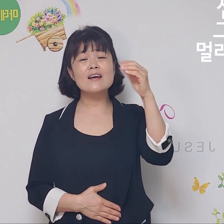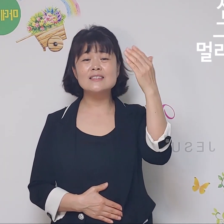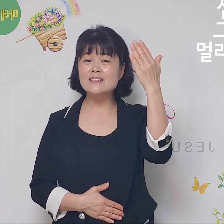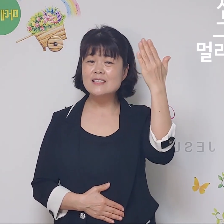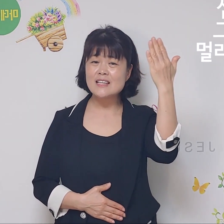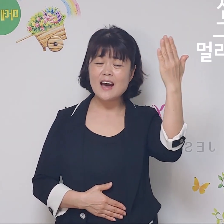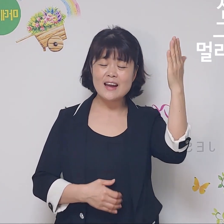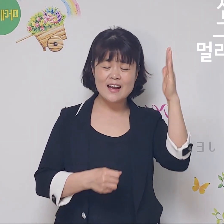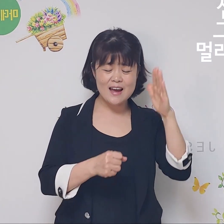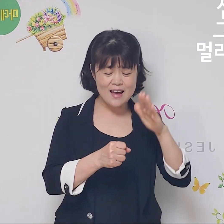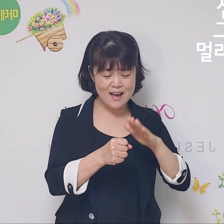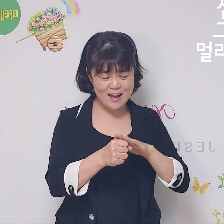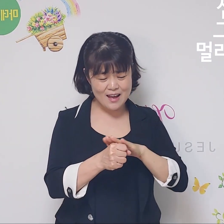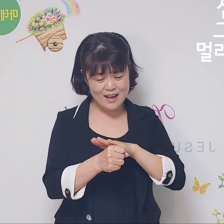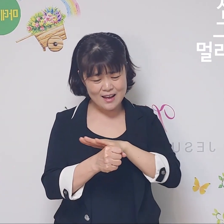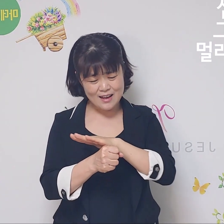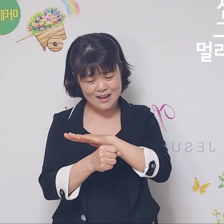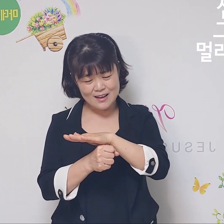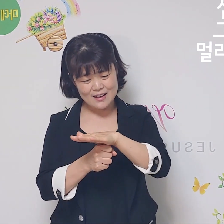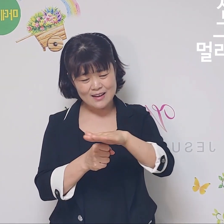십자가 그 사랑